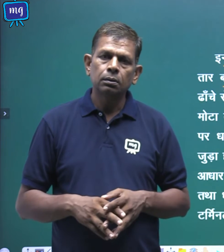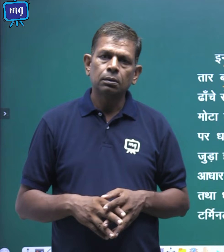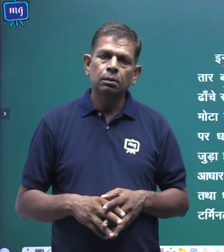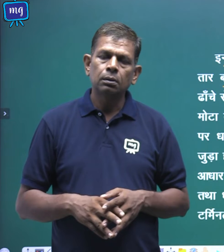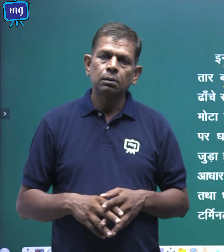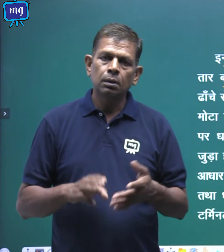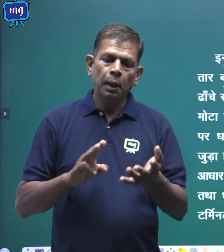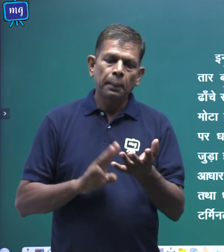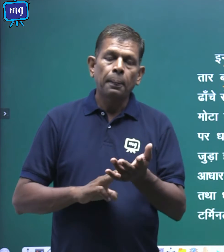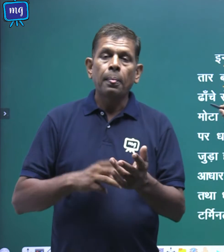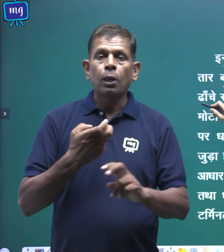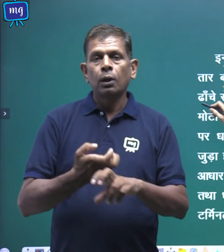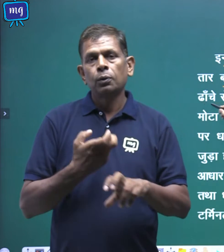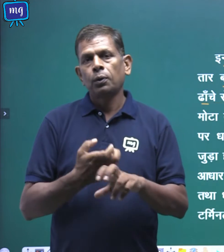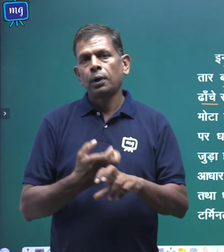धातु के ढांचे से